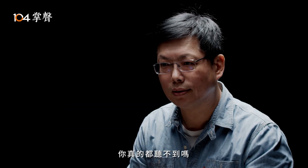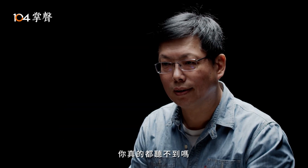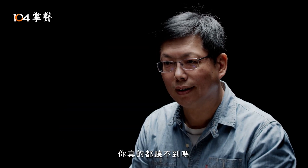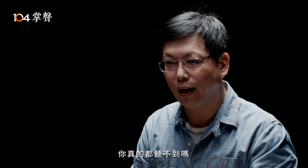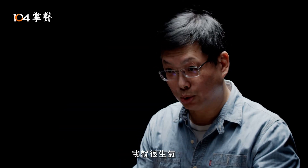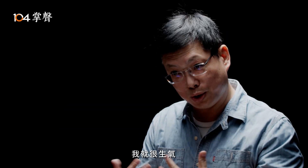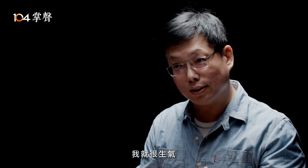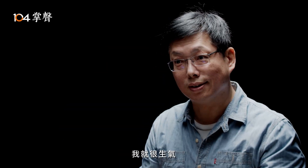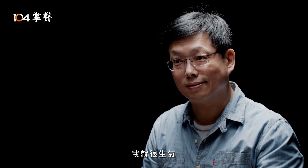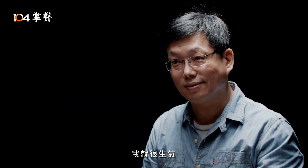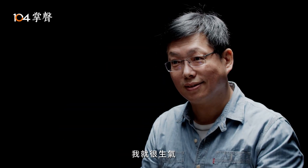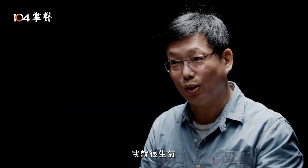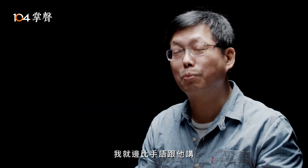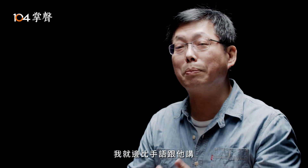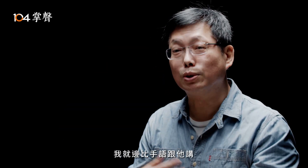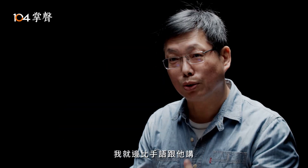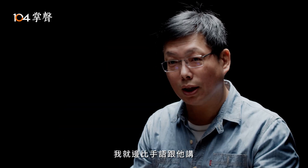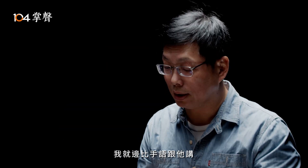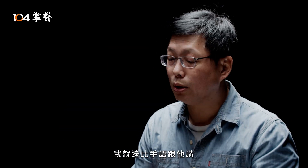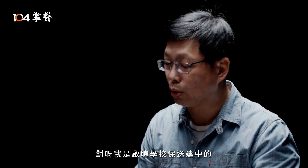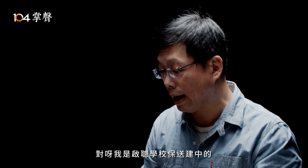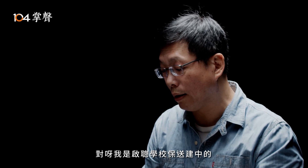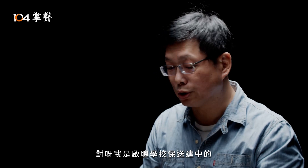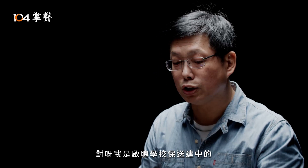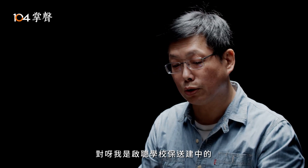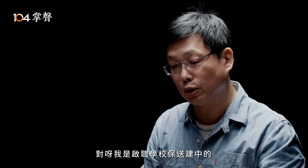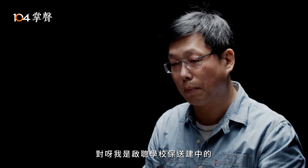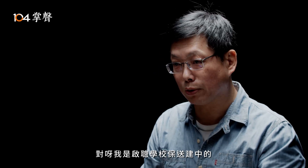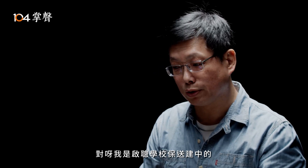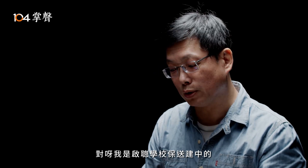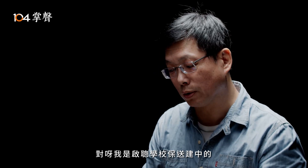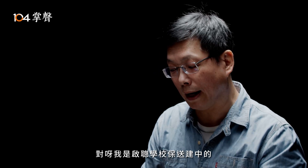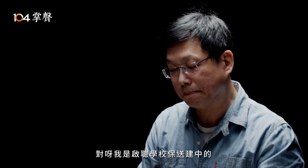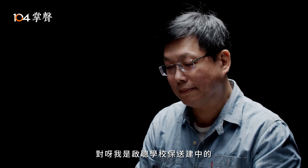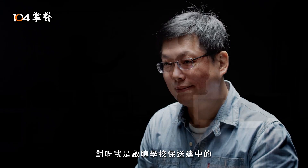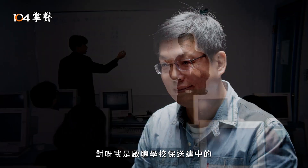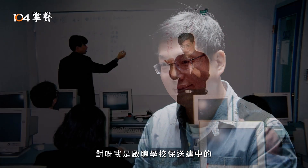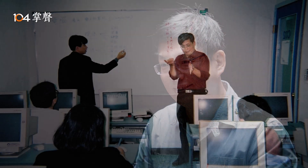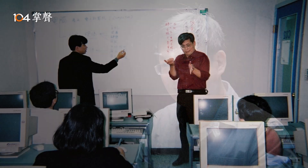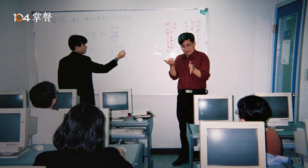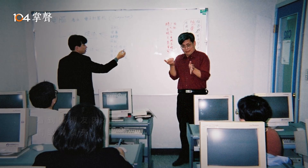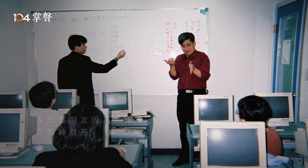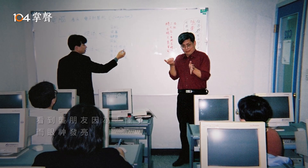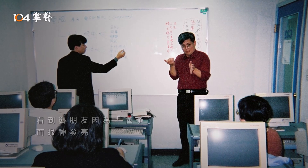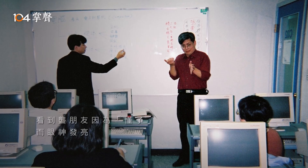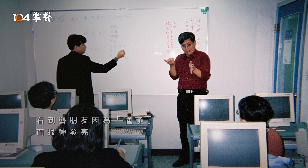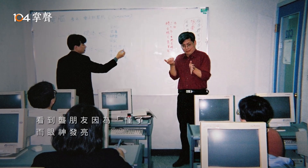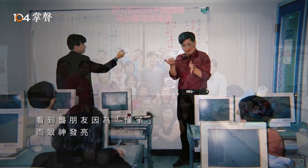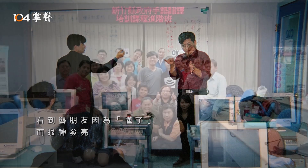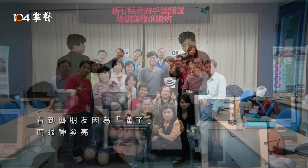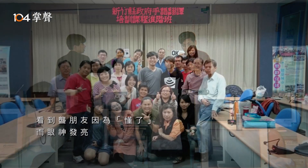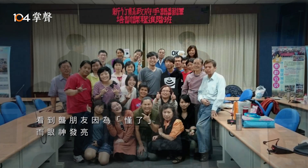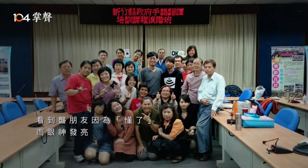到哟，我就很生气，我就边比手语跟他讲，对啊，我是启聪学校保送建中的。 看到龙朋友